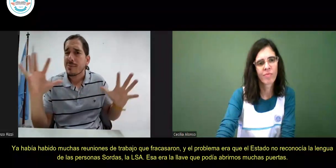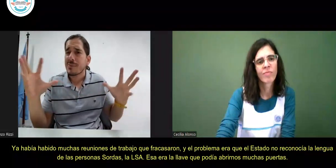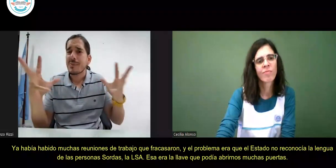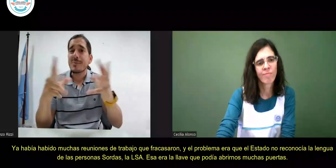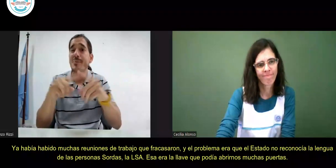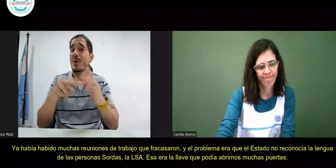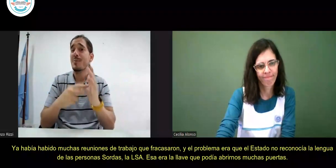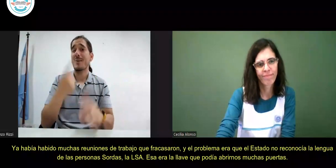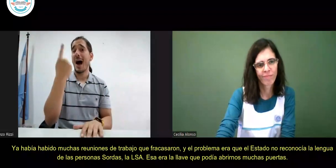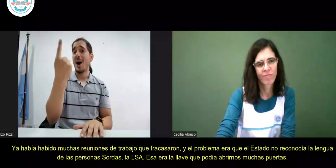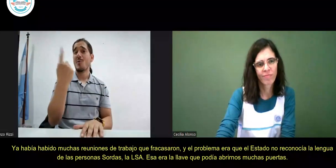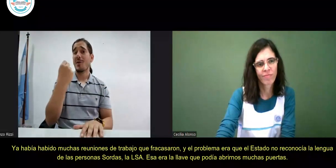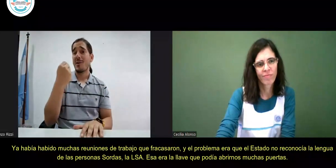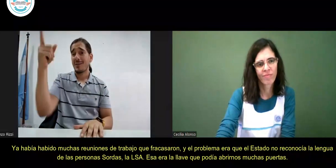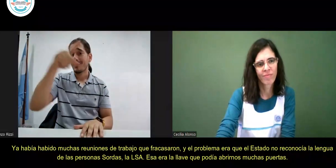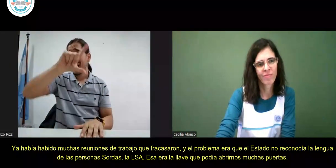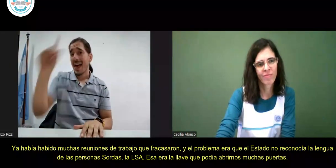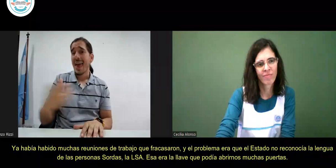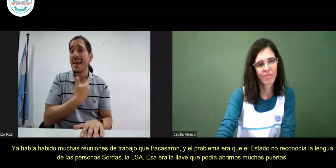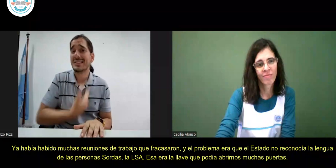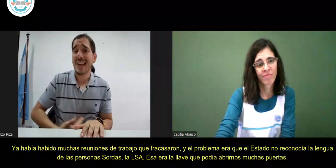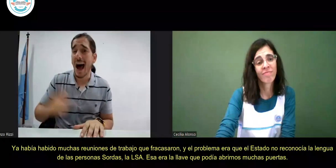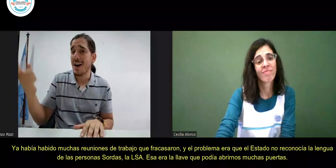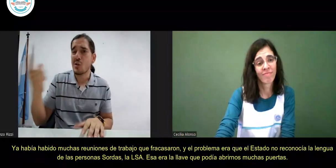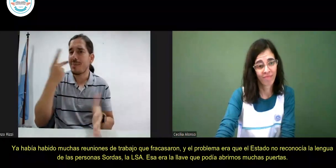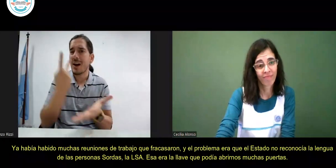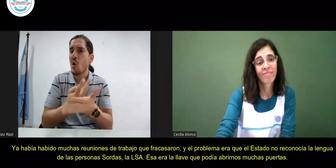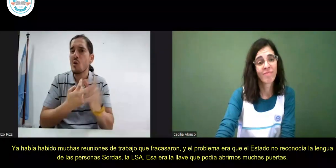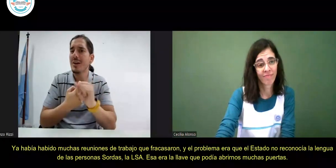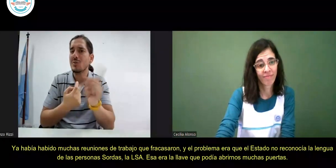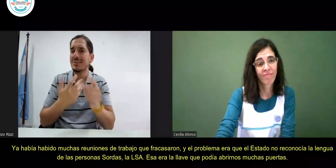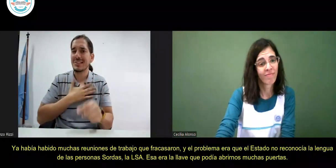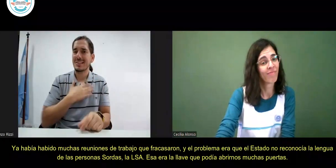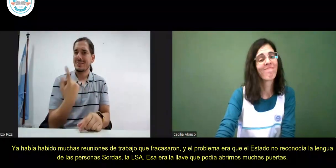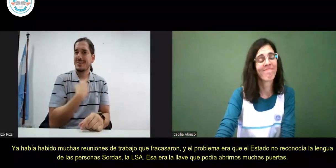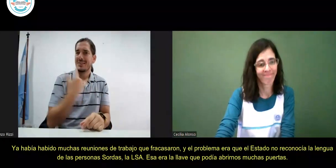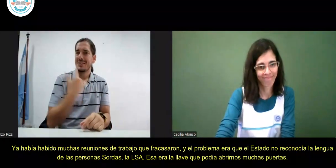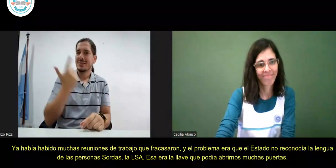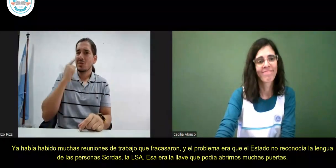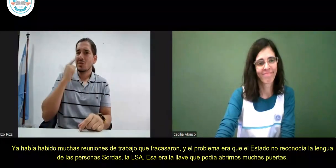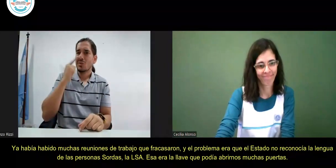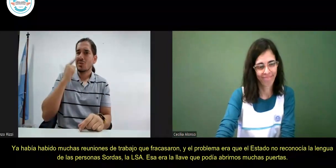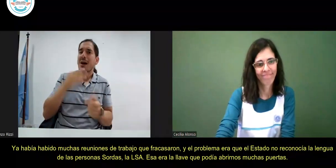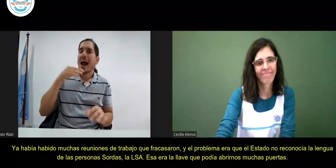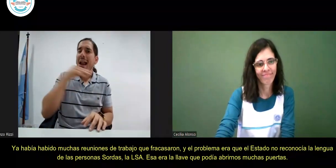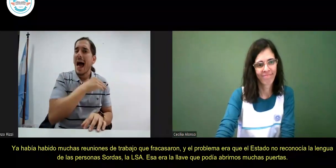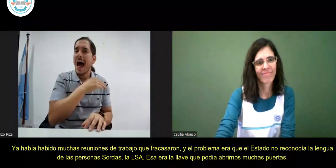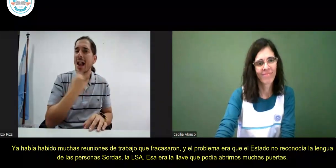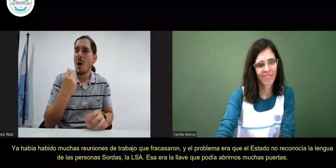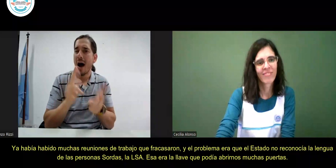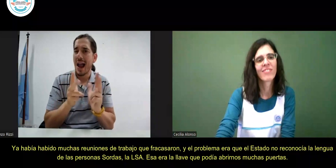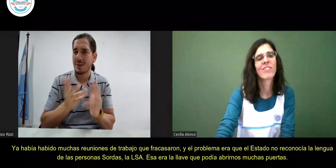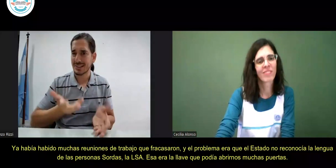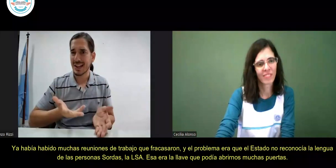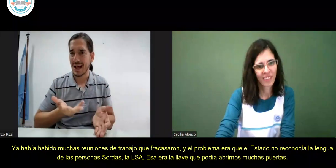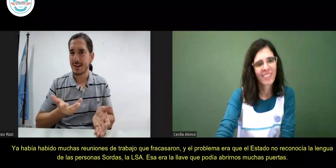Ya había habido muchas reuniones de trabajo que fracasaron y el problema era que el Estado no reconocía la lengua de las